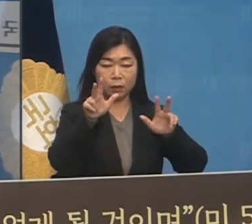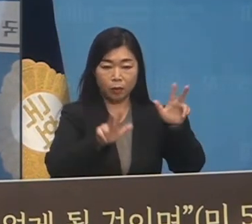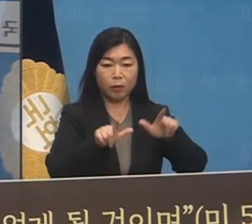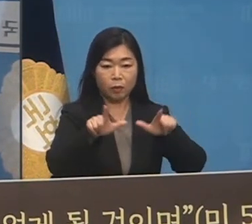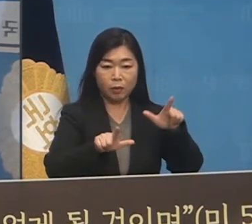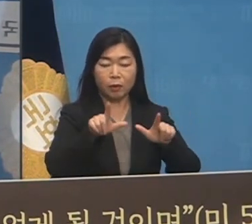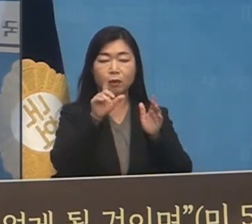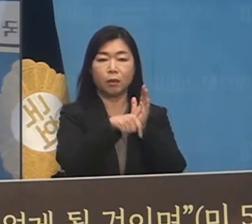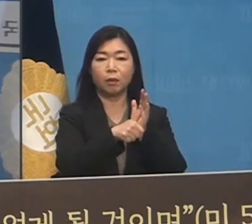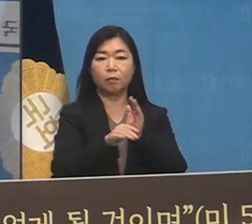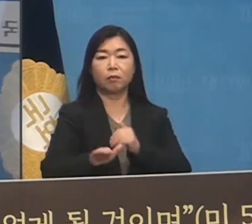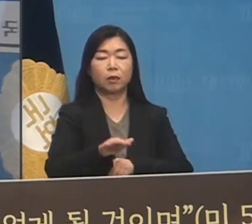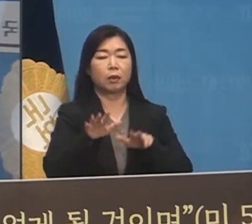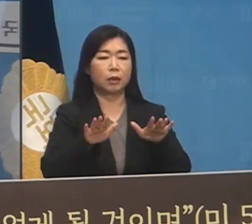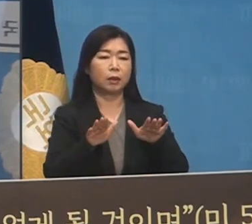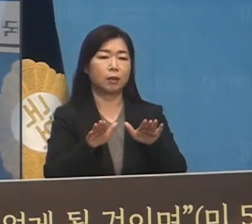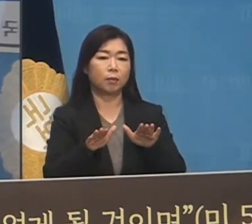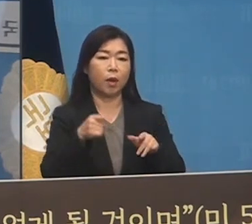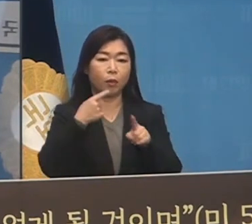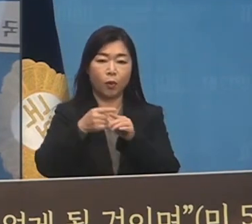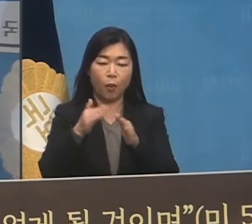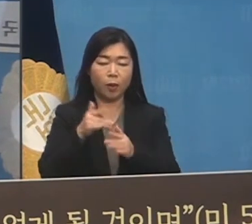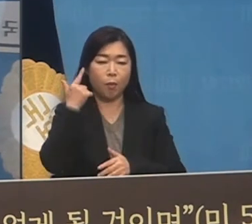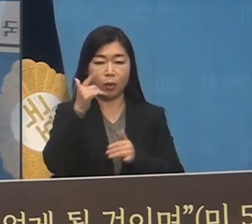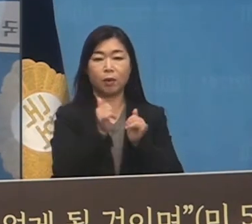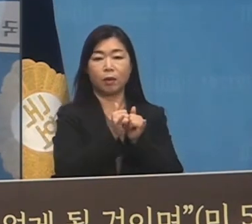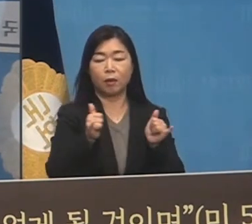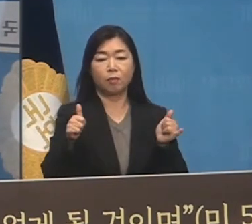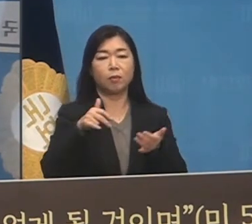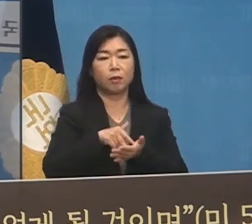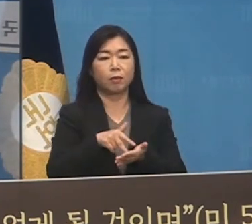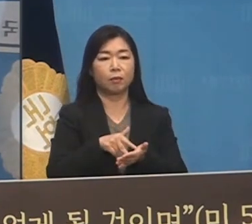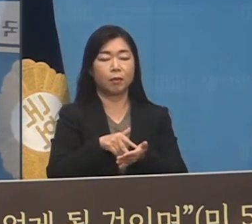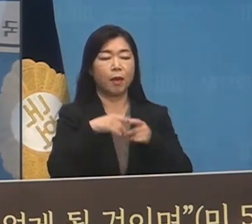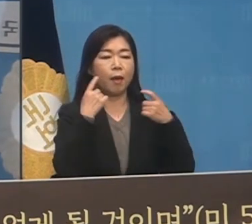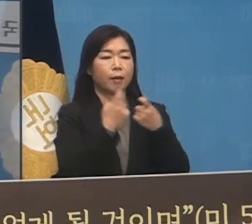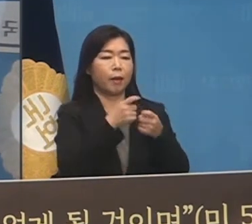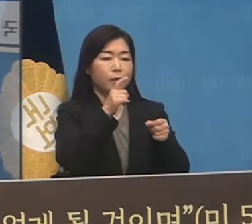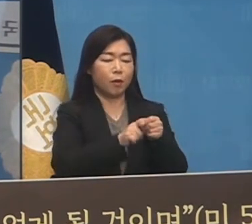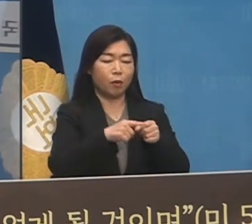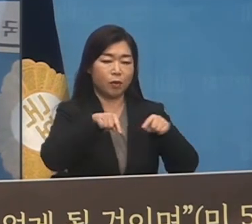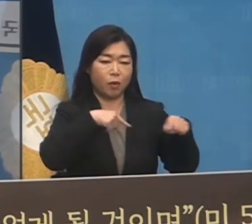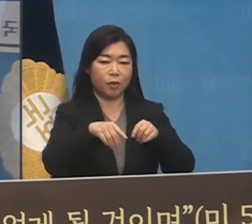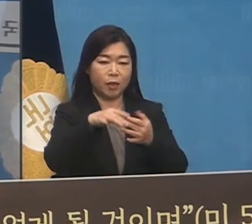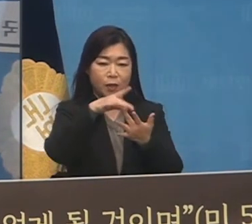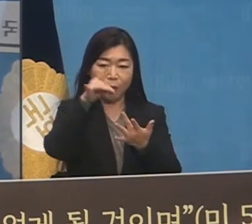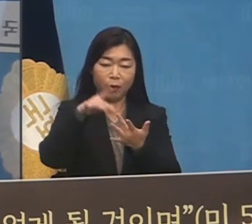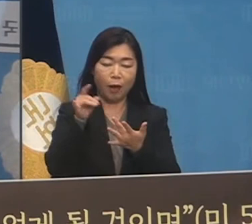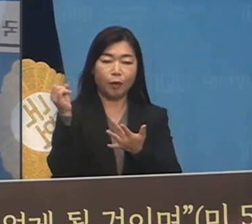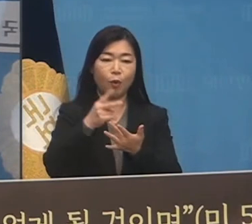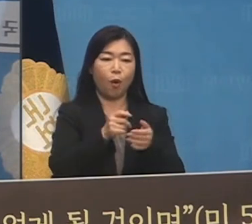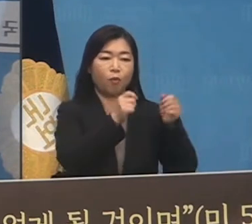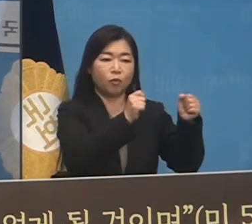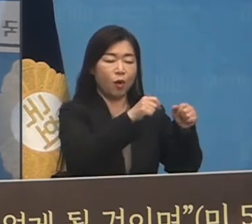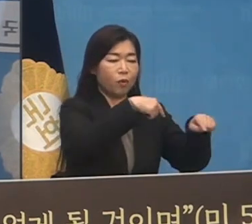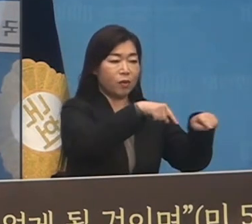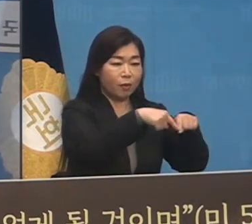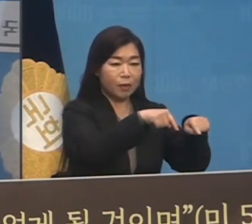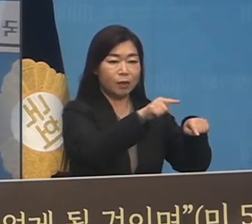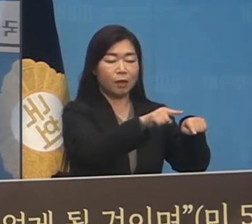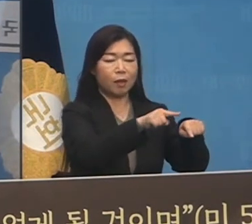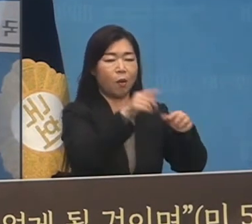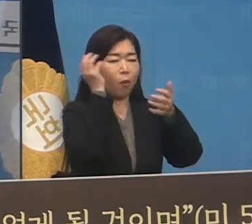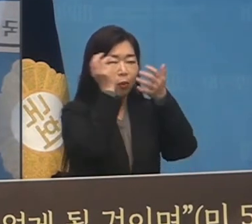현실에서 우리는 이 땅의 교회와 목회자들이 사적인 정치 선택과 무속